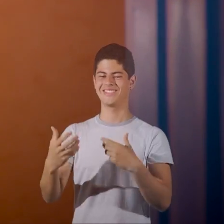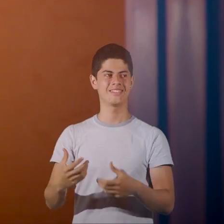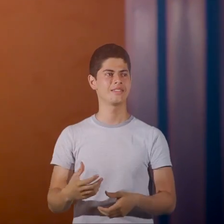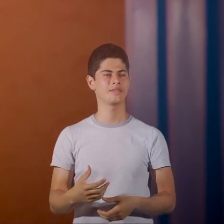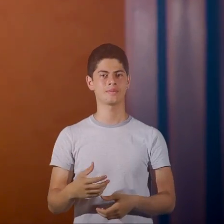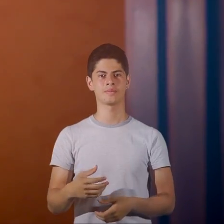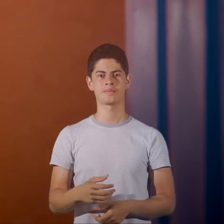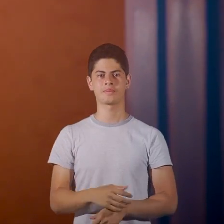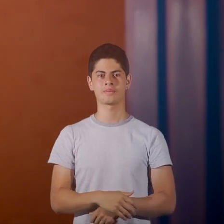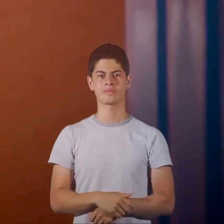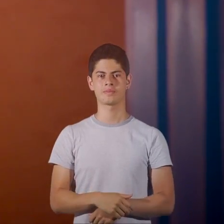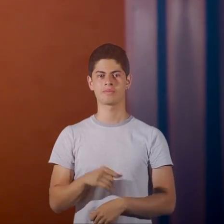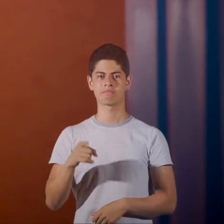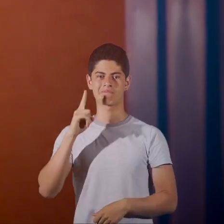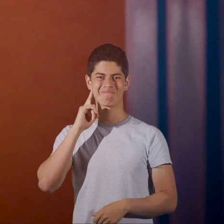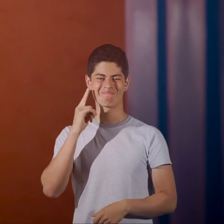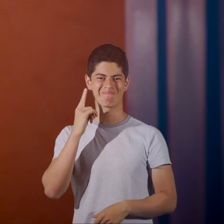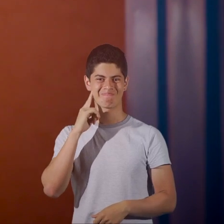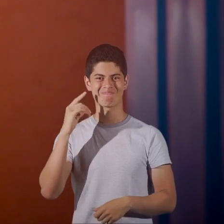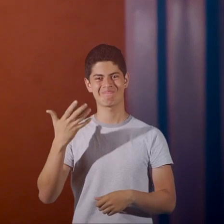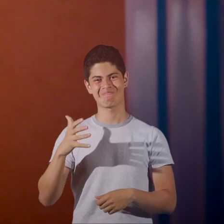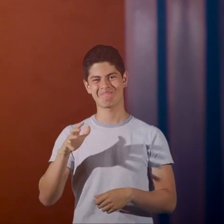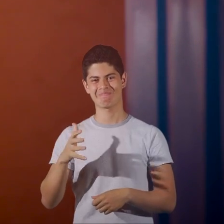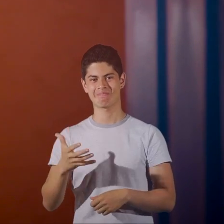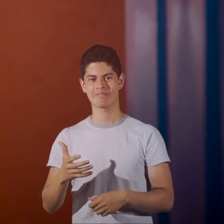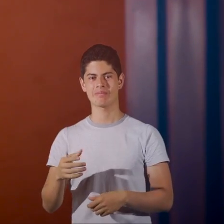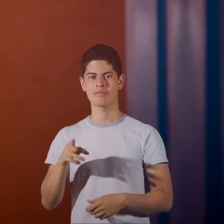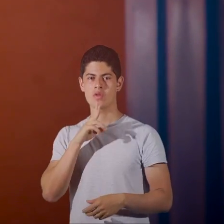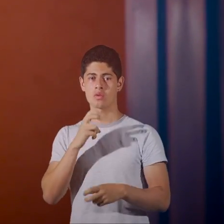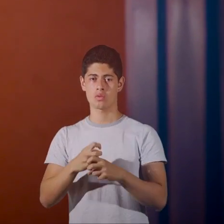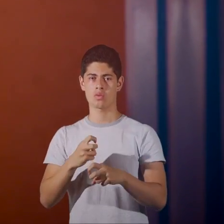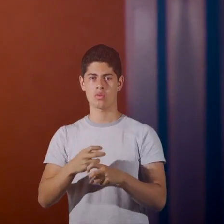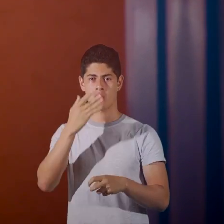y él me preguntaba a mí qué nos reíamos. Entonces, pues por él era como un poquito